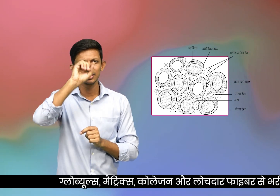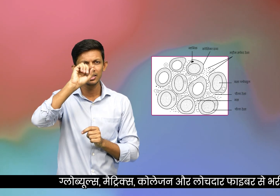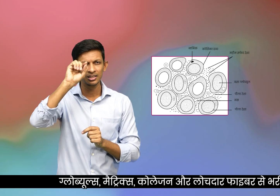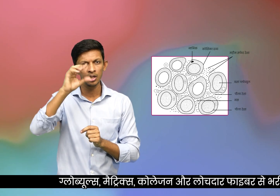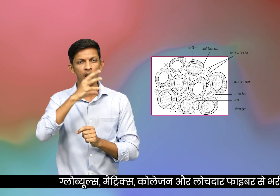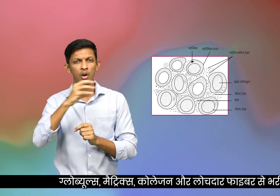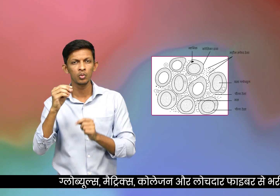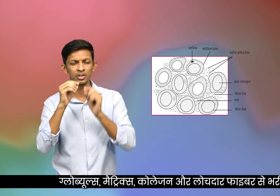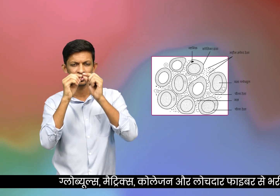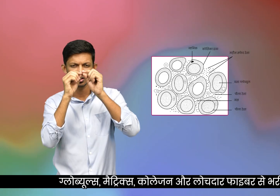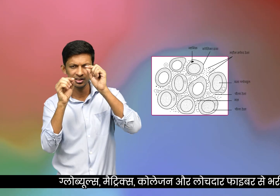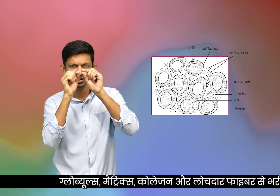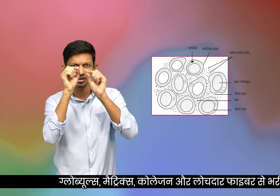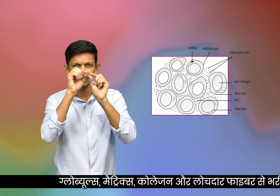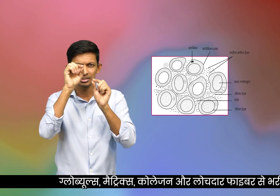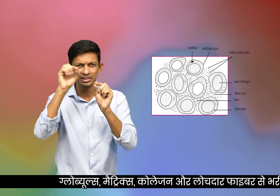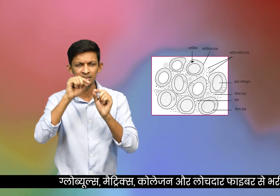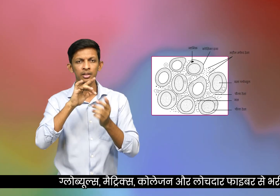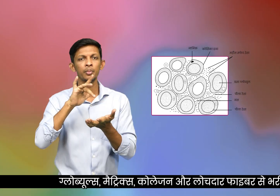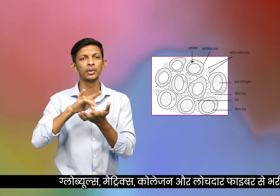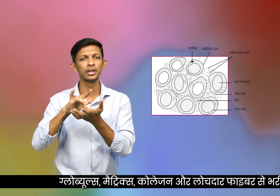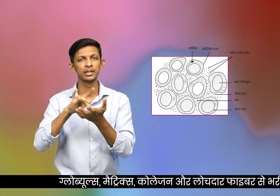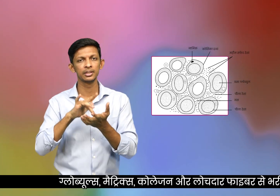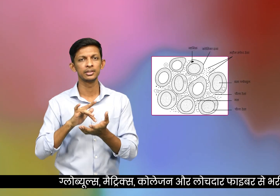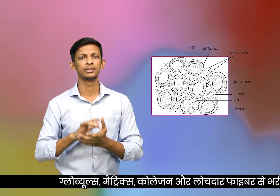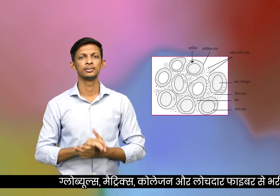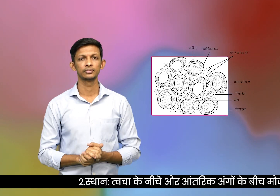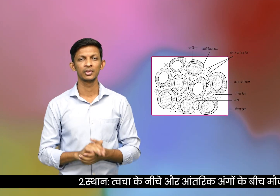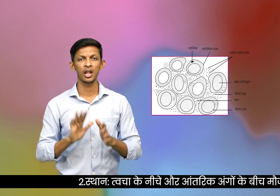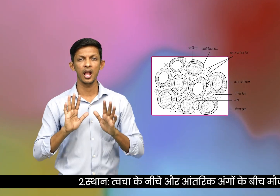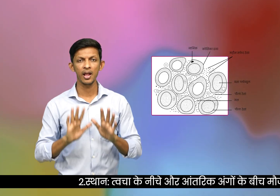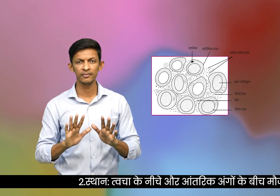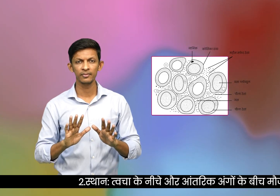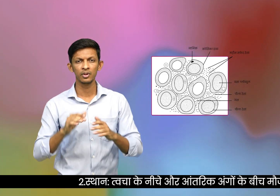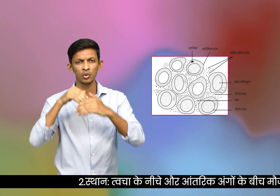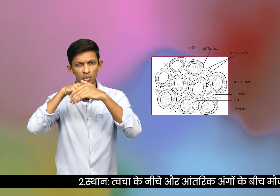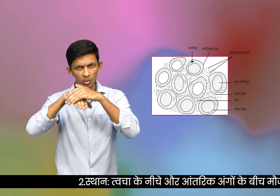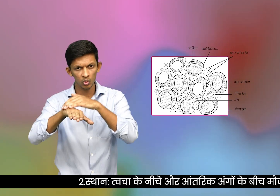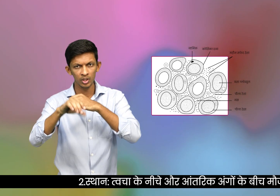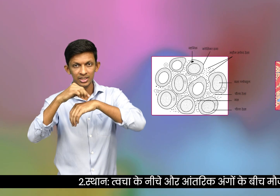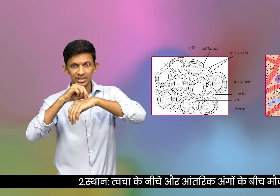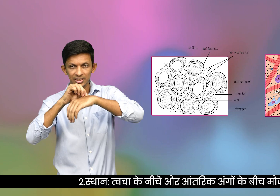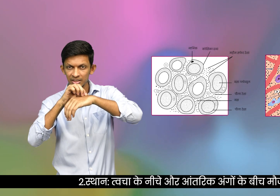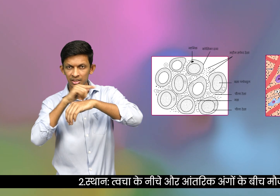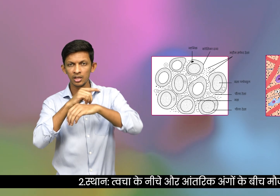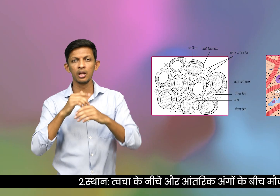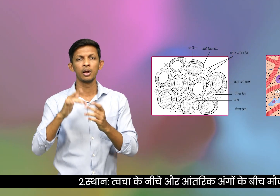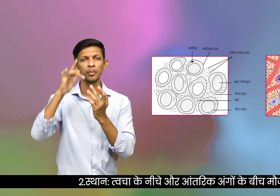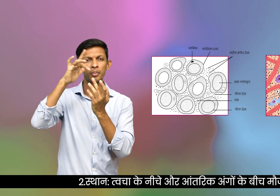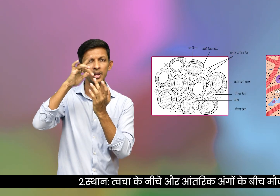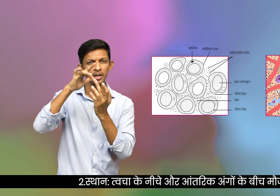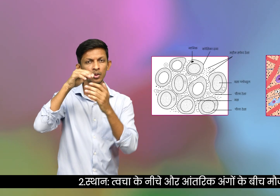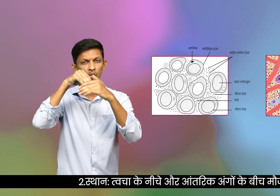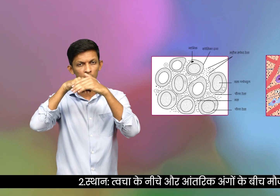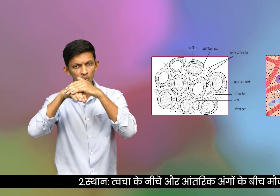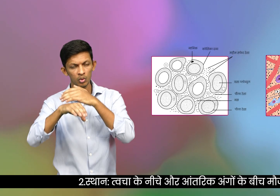और लोचदार फाइबर से भरी होती है। दूसरा, स्थान। त्वचा के नीचे और आंतरिक